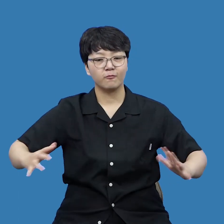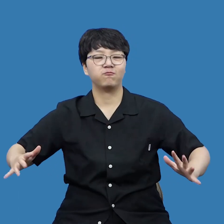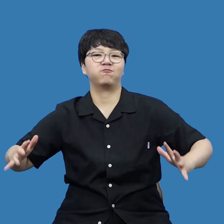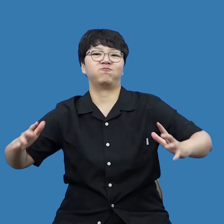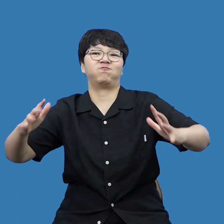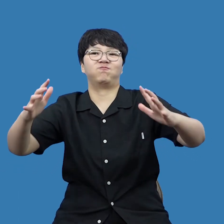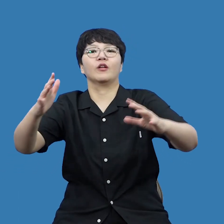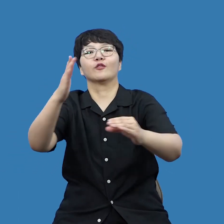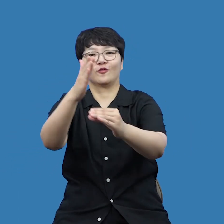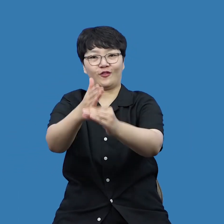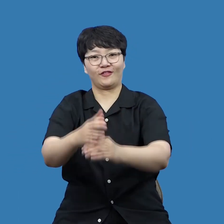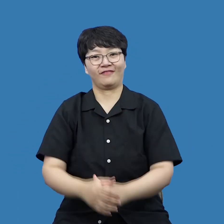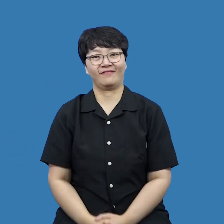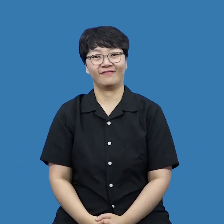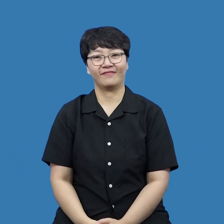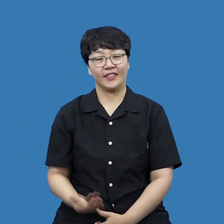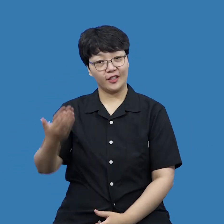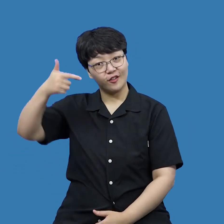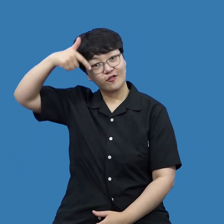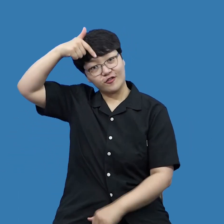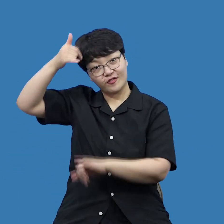그러니까 구약의 성전은